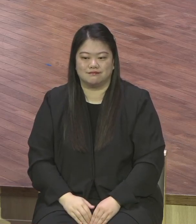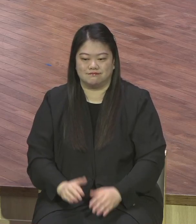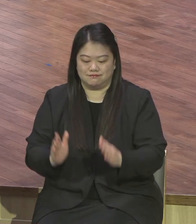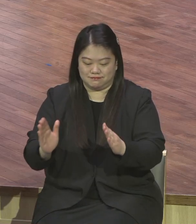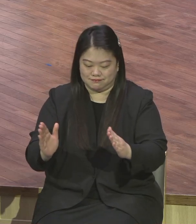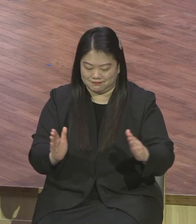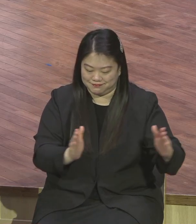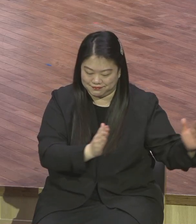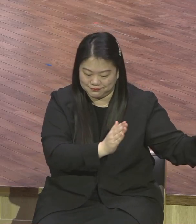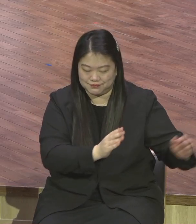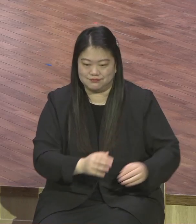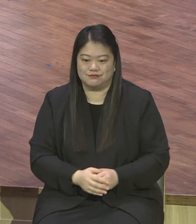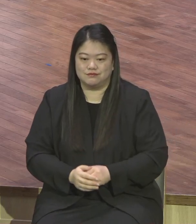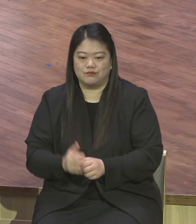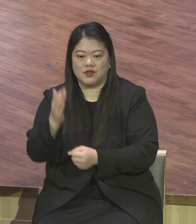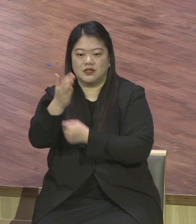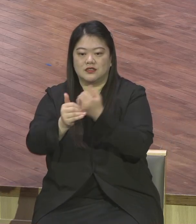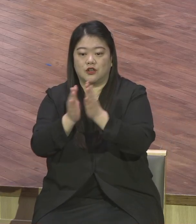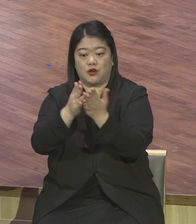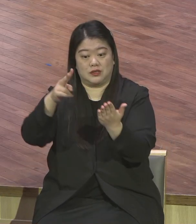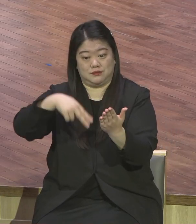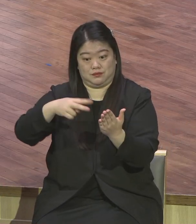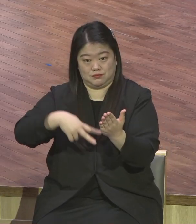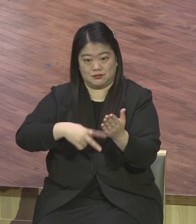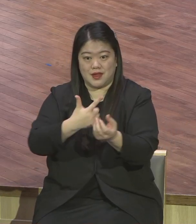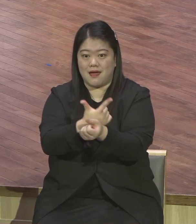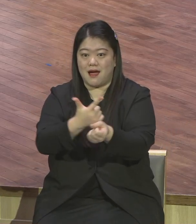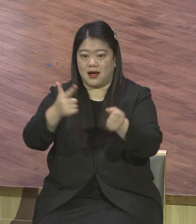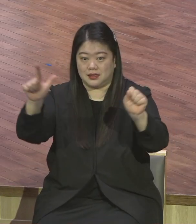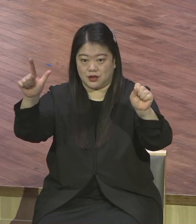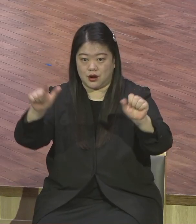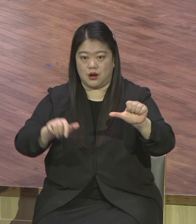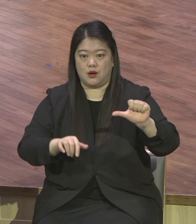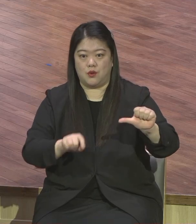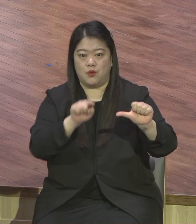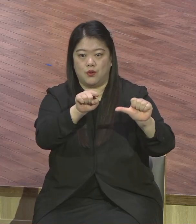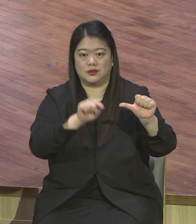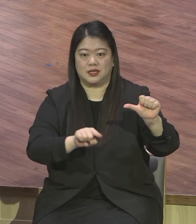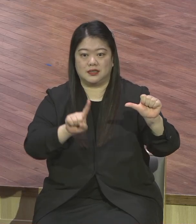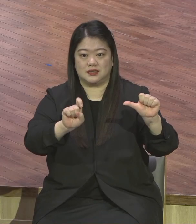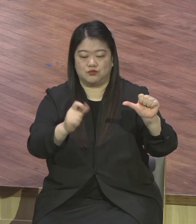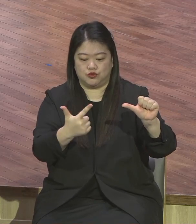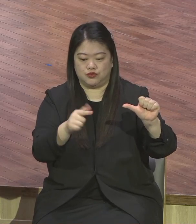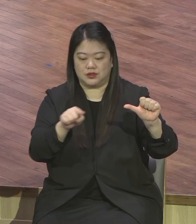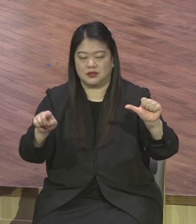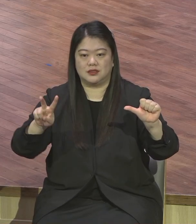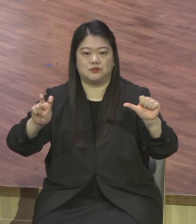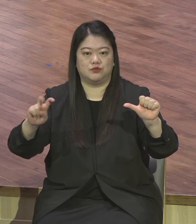은혜 받고 성취될 하나님 말씀은 갈라디아서 5장 16절에서 26절 말씀입니다.